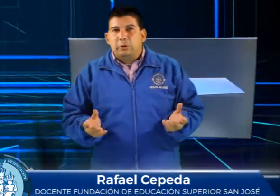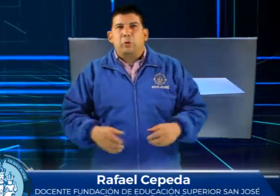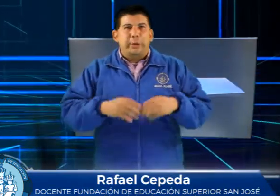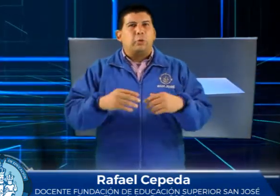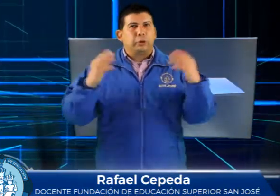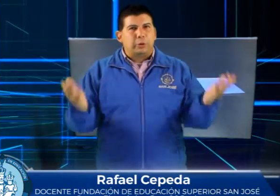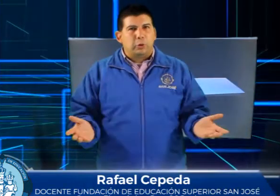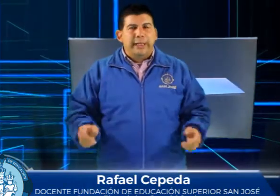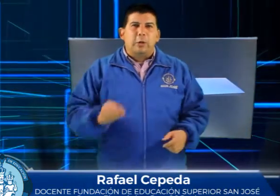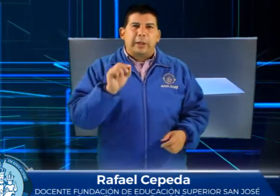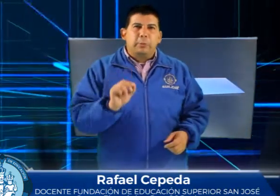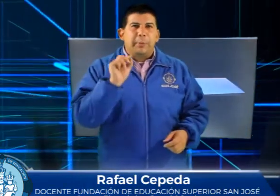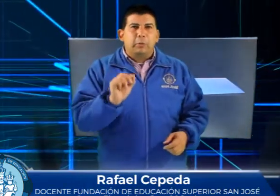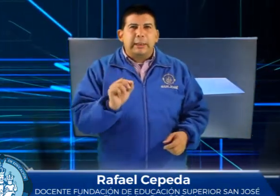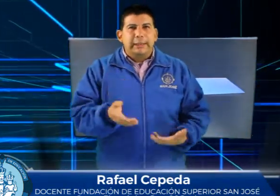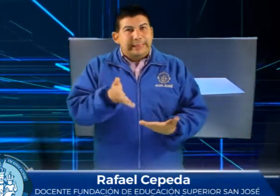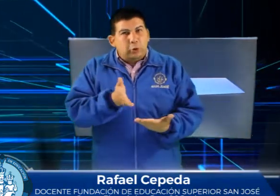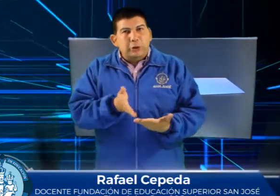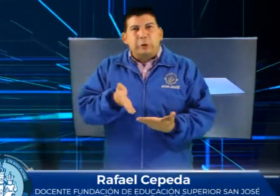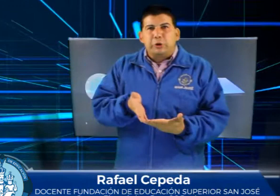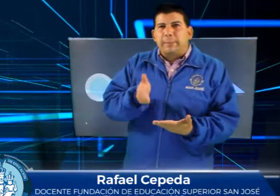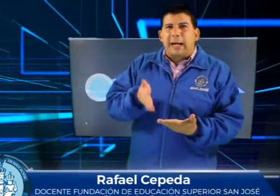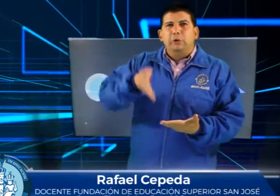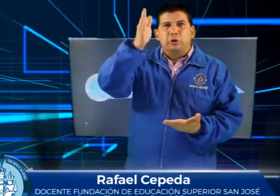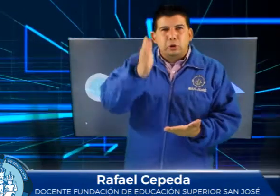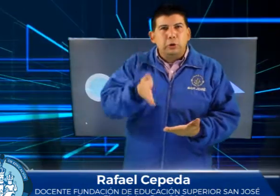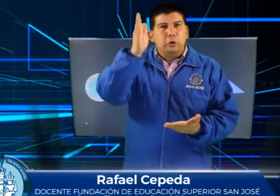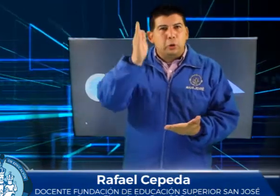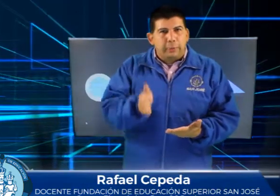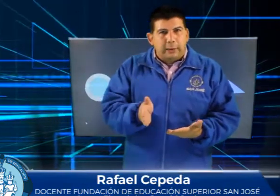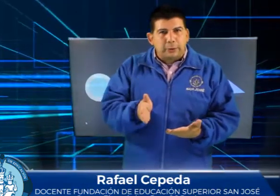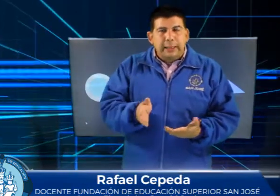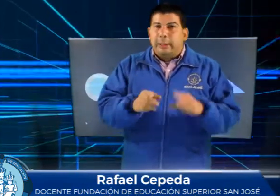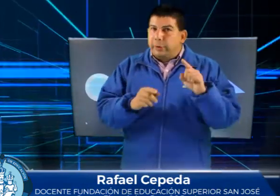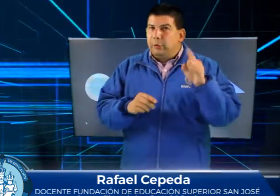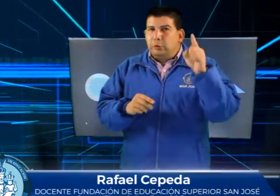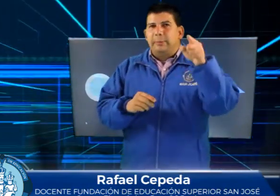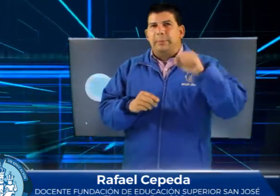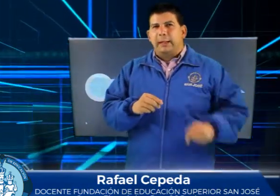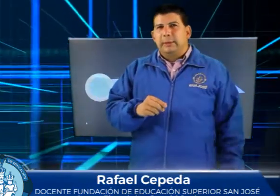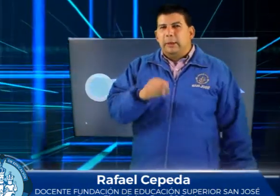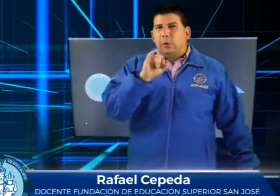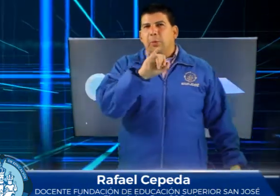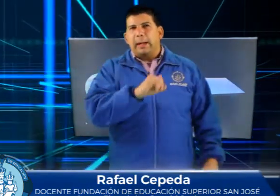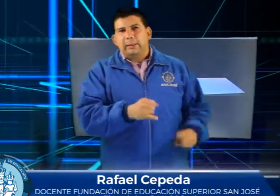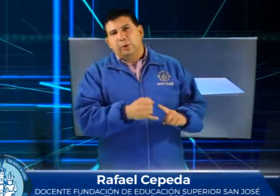son los recursos de todo lo que tú me preguntas son los lo que pagamos todos los colombianos incluyendo tú también pagas como pagas cuando